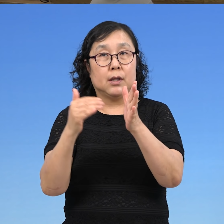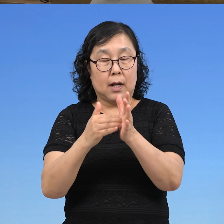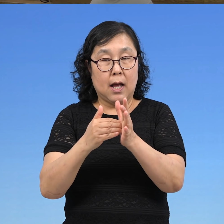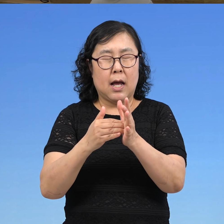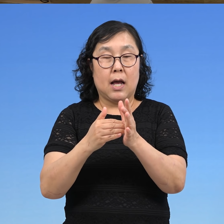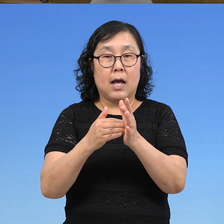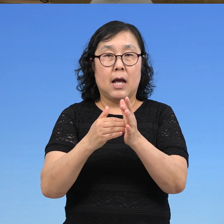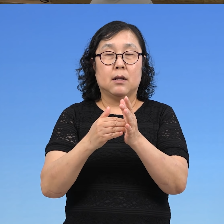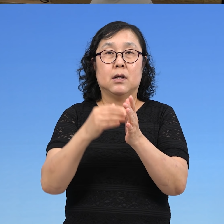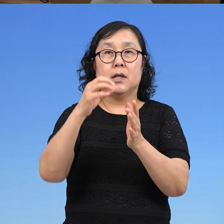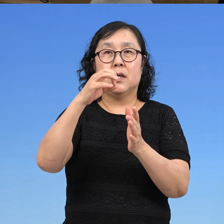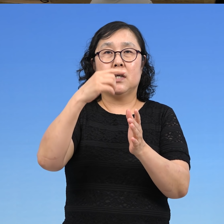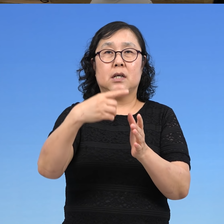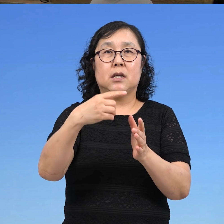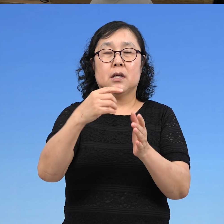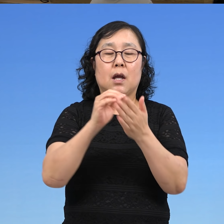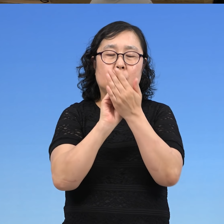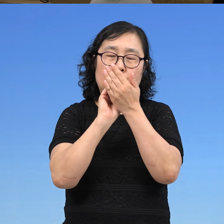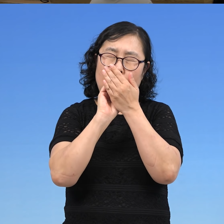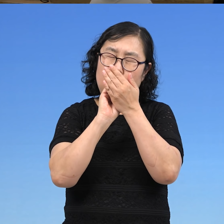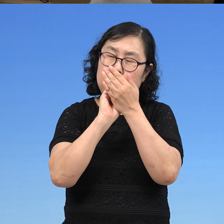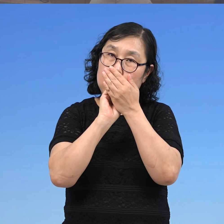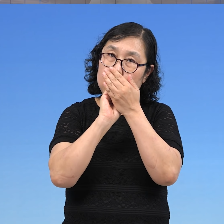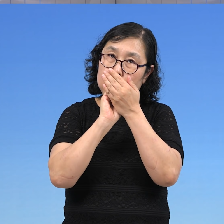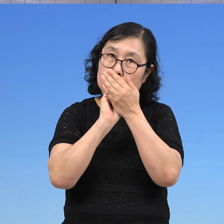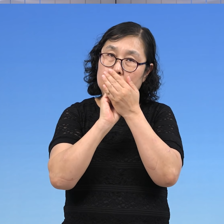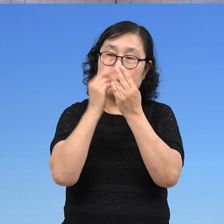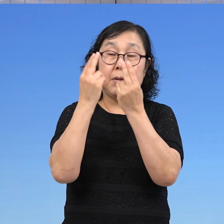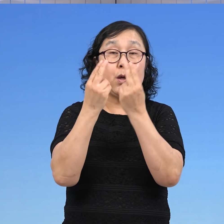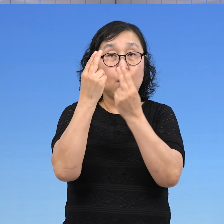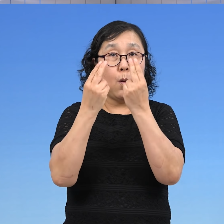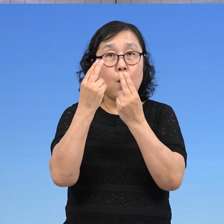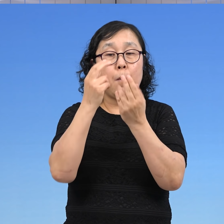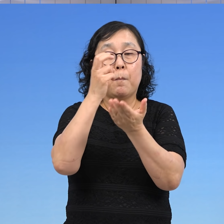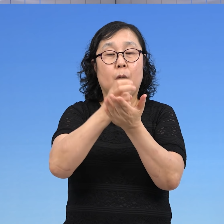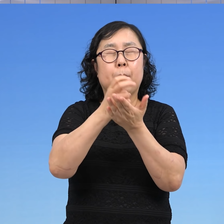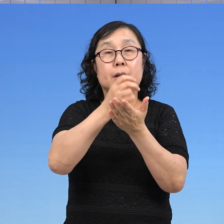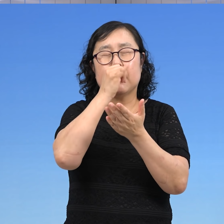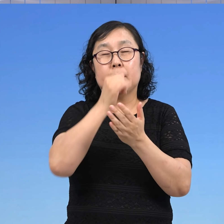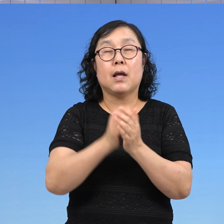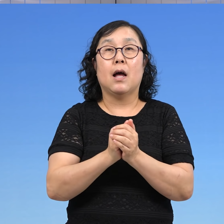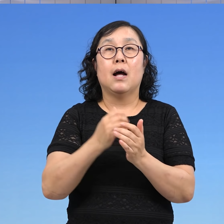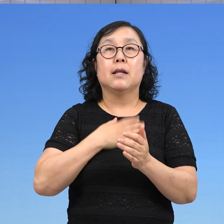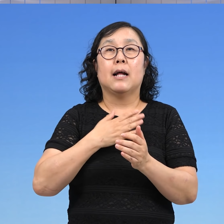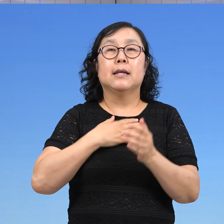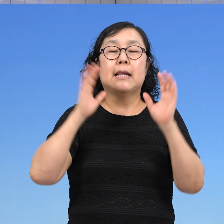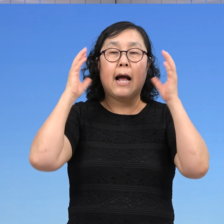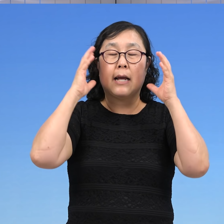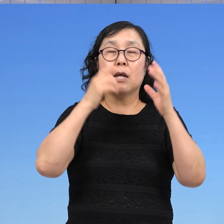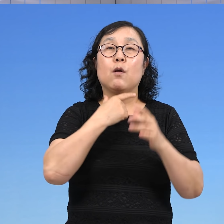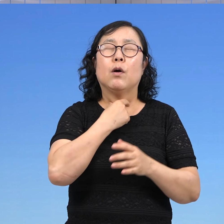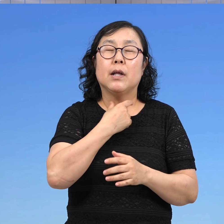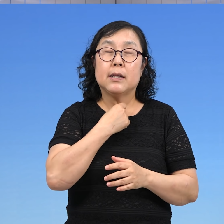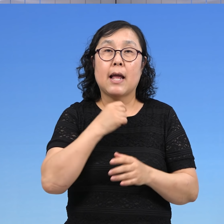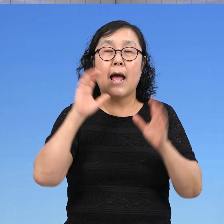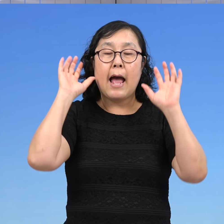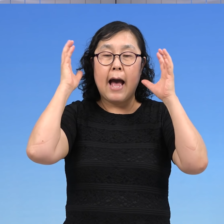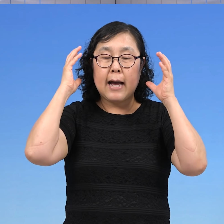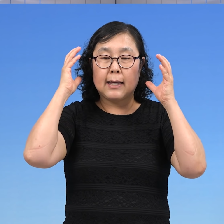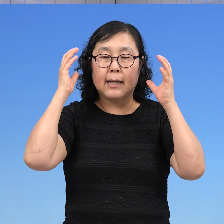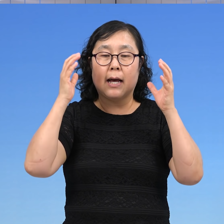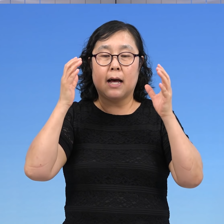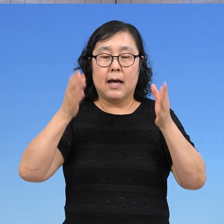죽었더라 이 은유적인 표현이 머루 의미할까요 여러분 지금 우리 성도님들 중에 어느 나라 아기를 원하는 데